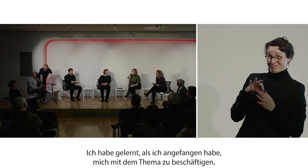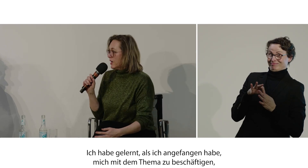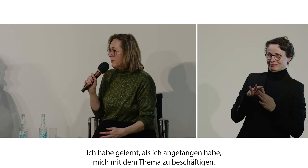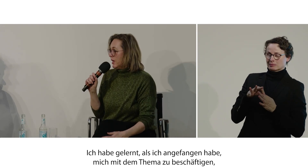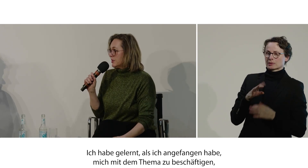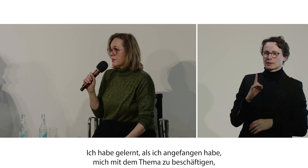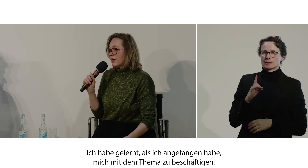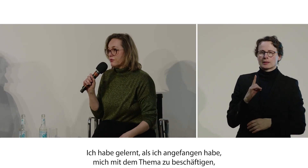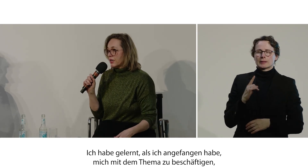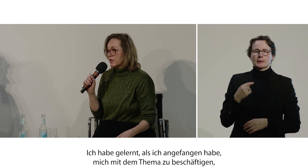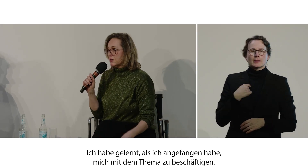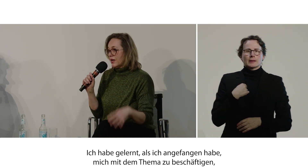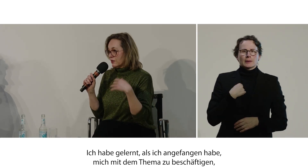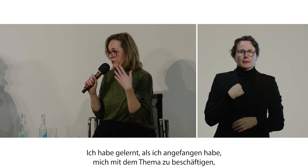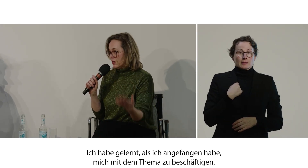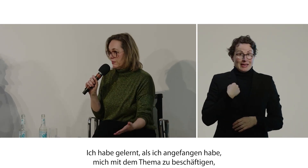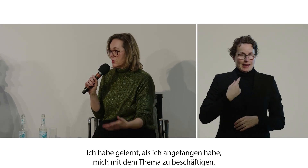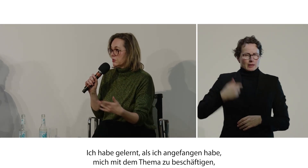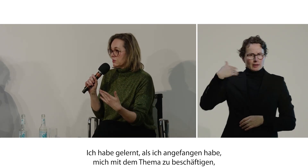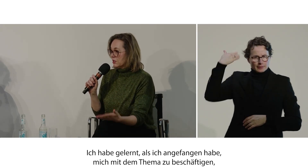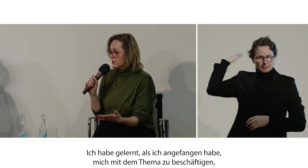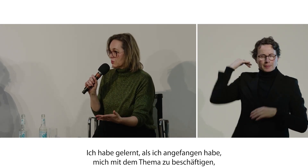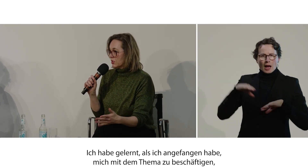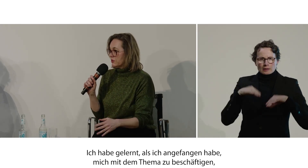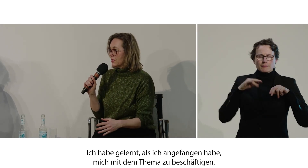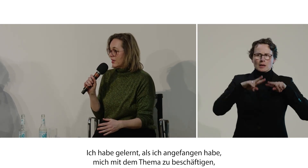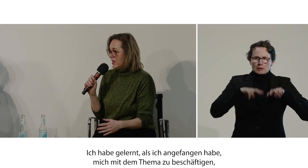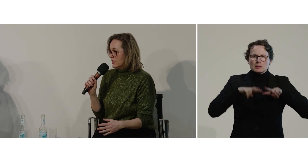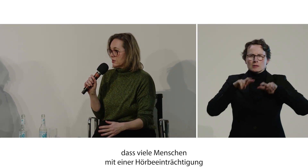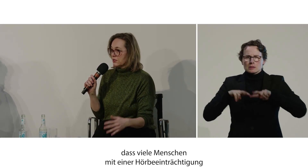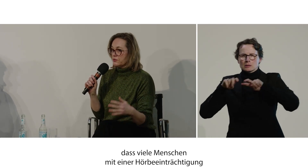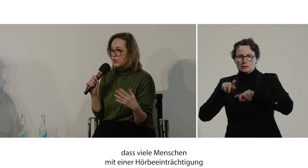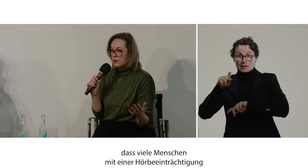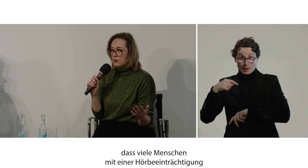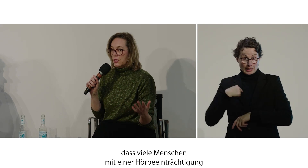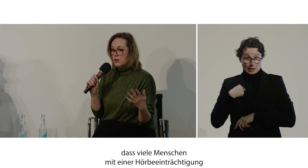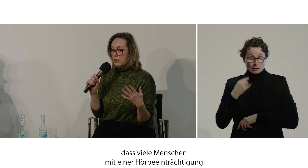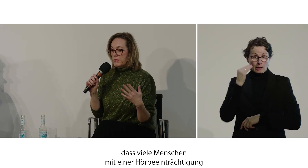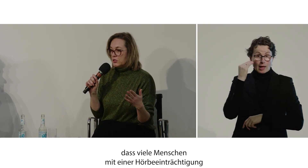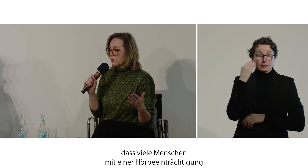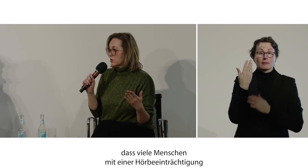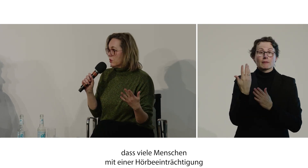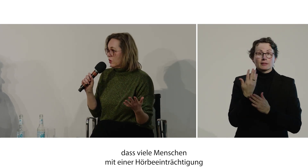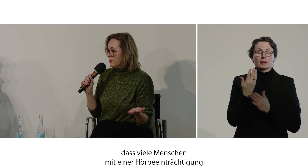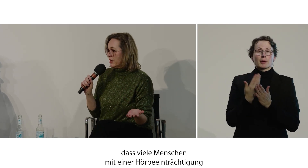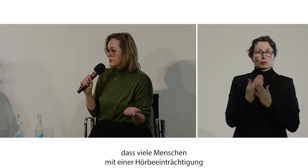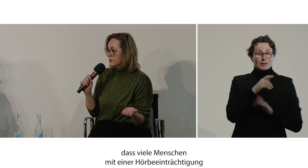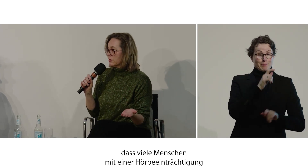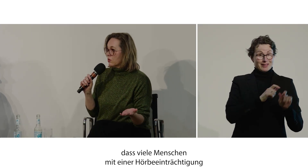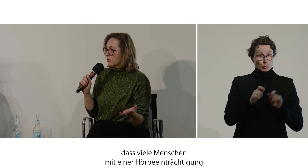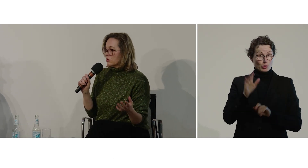Und zwar habe ich am Anfang, als ich angefangen habe, mich mit dem Thema zu beschäftigen, gelernt, dass viele Menschen mit einer